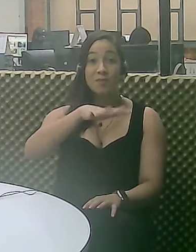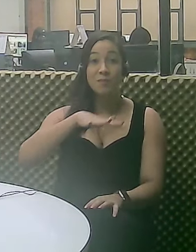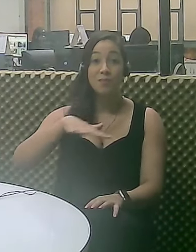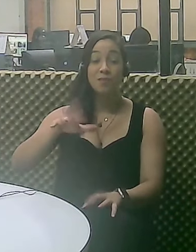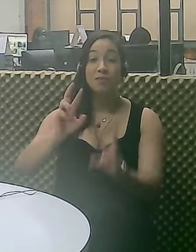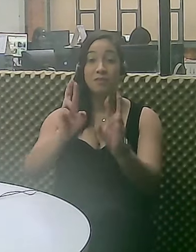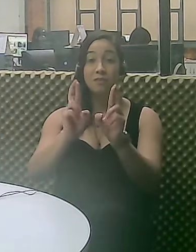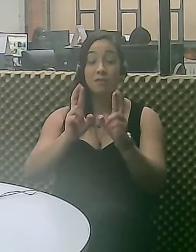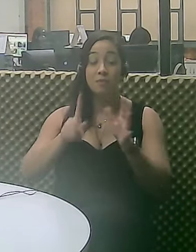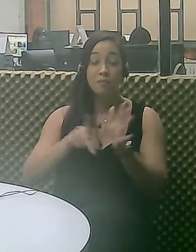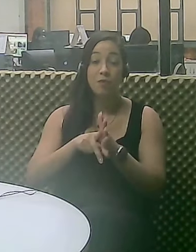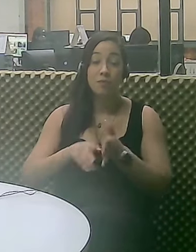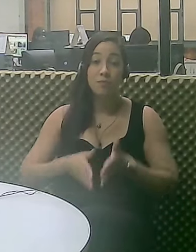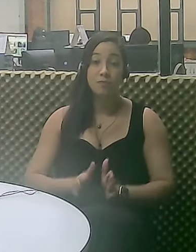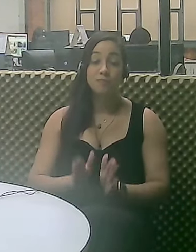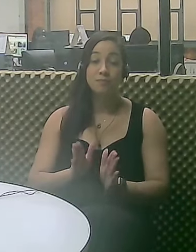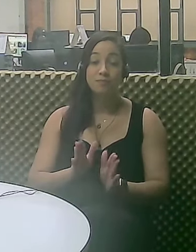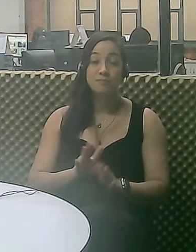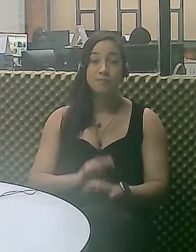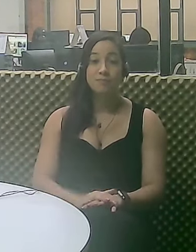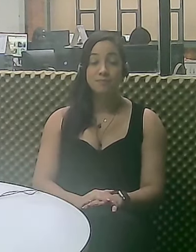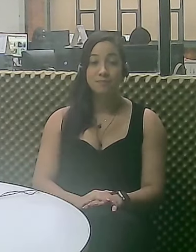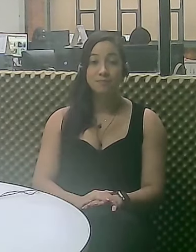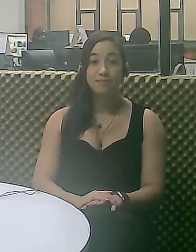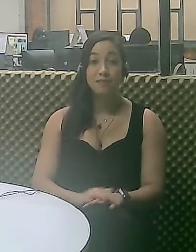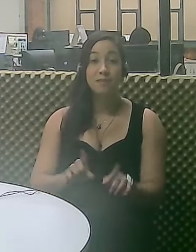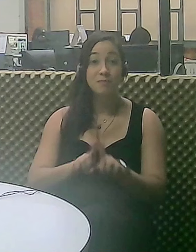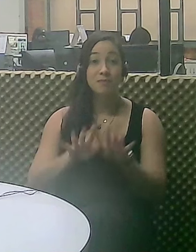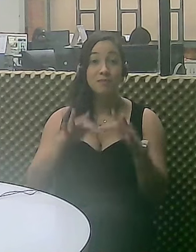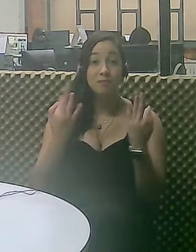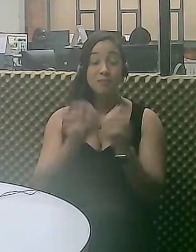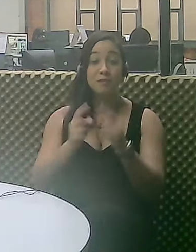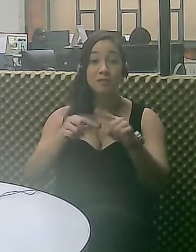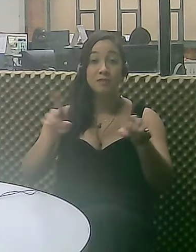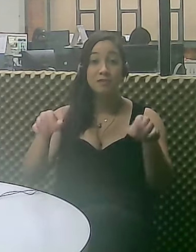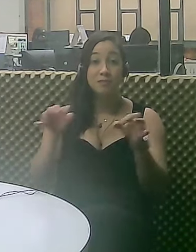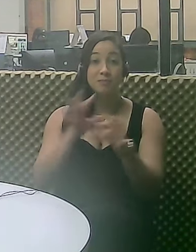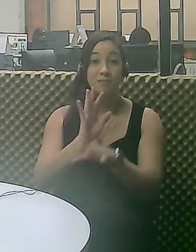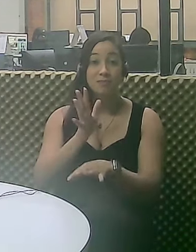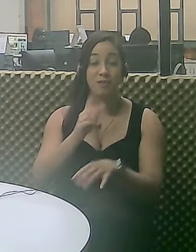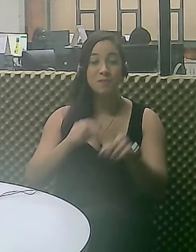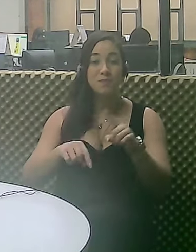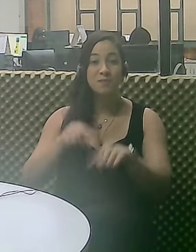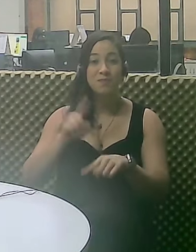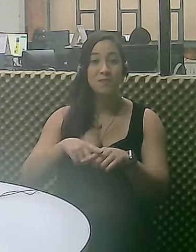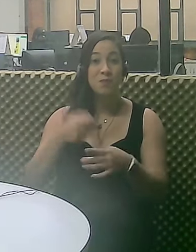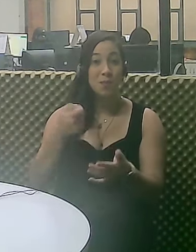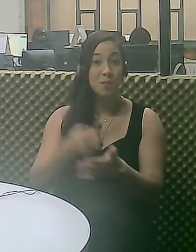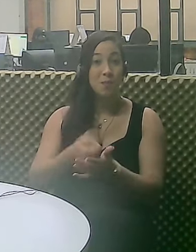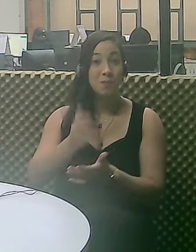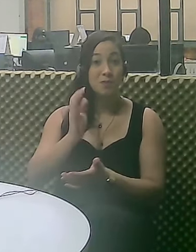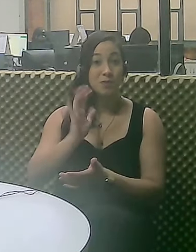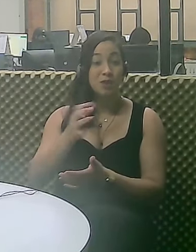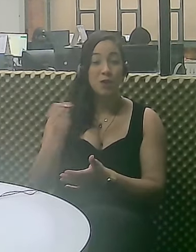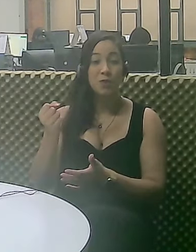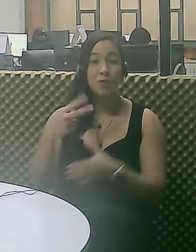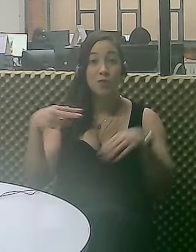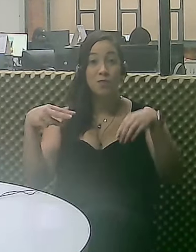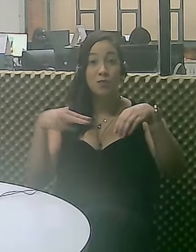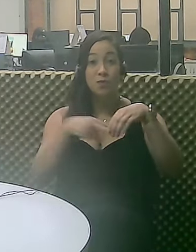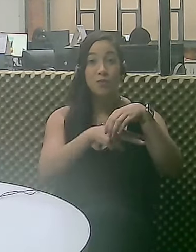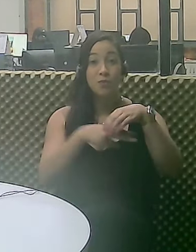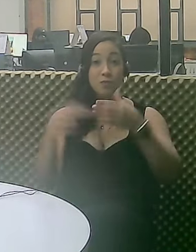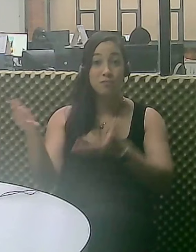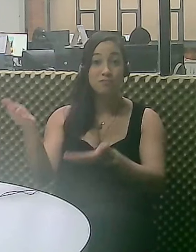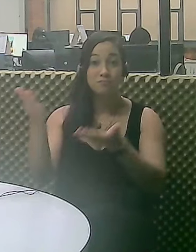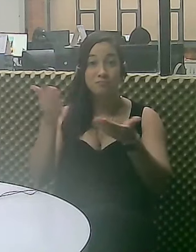área de obstetrícia para a realização de partos. A ala da família já está pronta. Os equipamentos já foram comprados e o novo tomógrafo